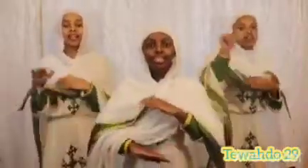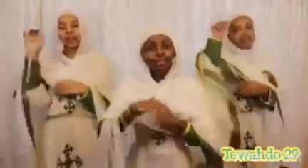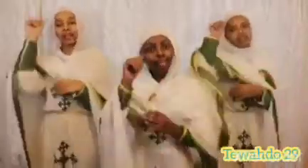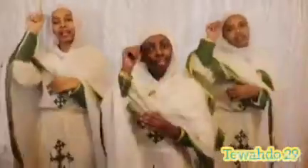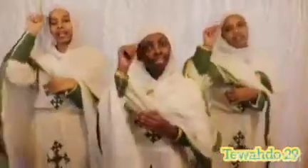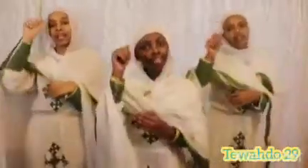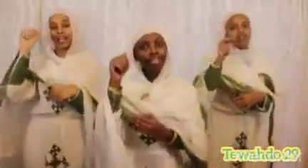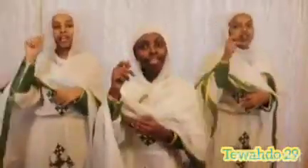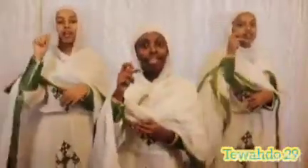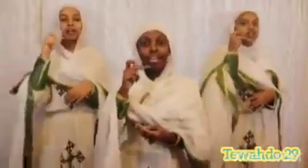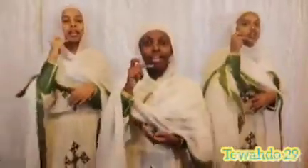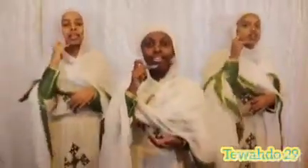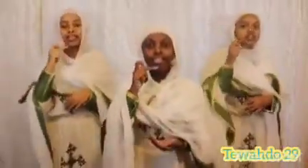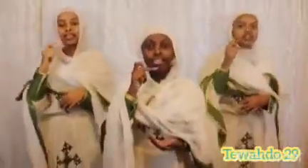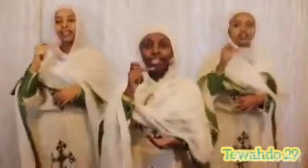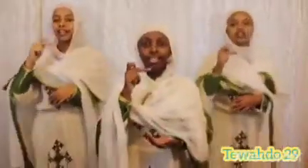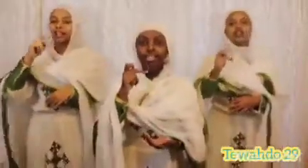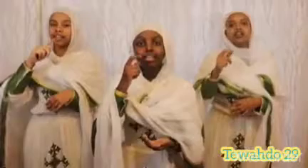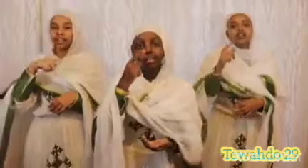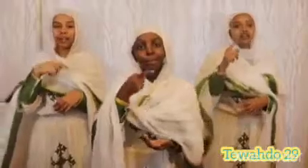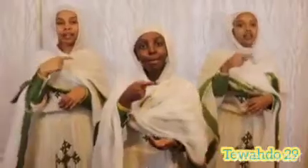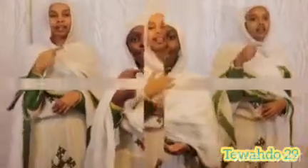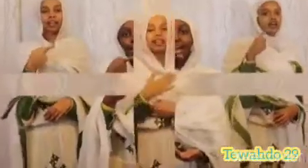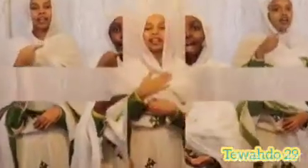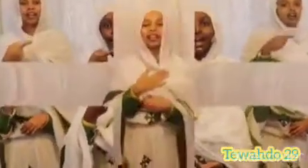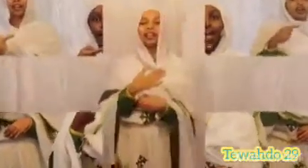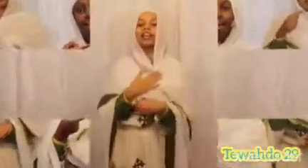ትወልድ ይወለድ ለድንግል ይቤላ